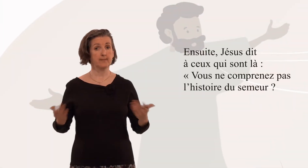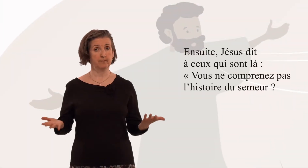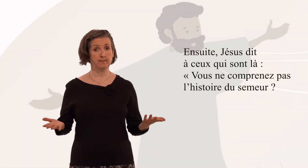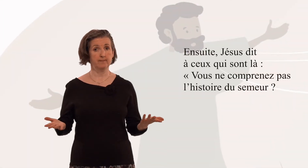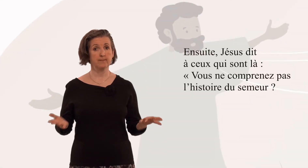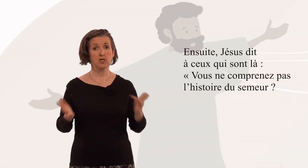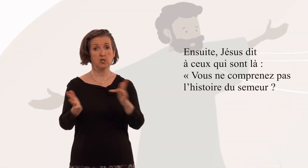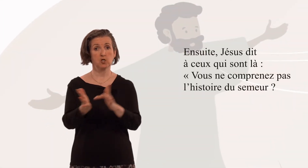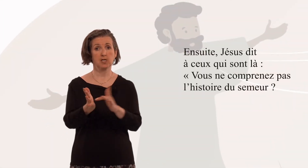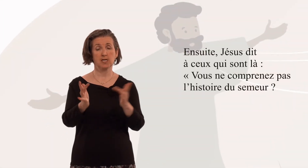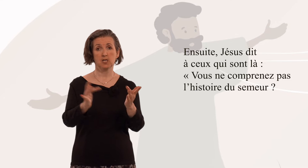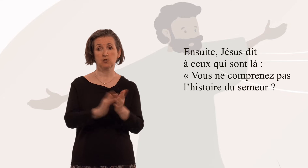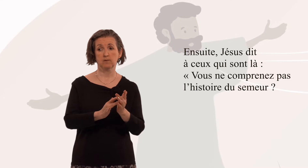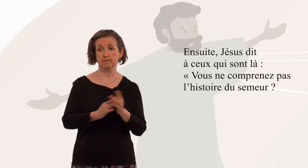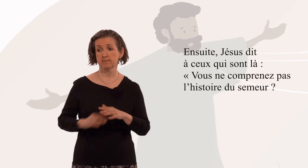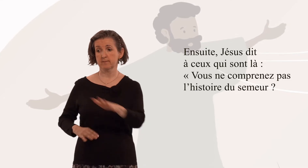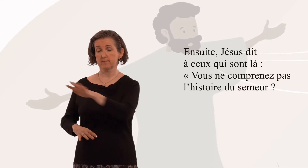Ensuite, Jésus dit à ceux qui sont là: